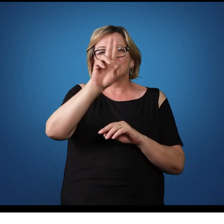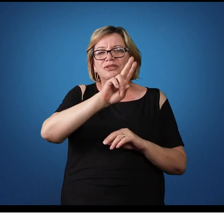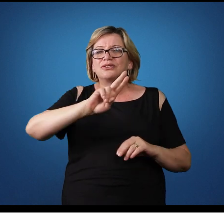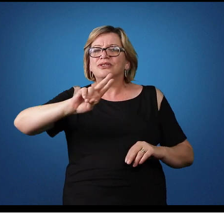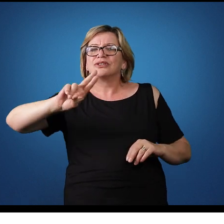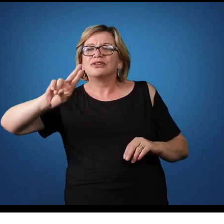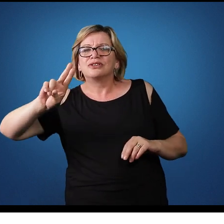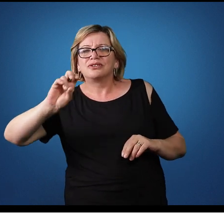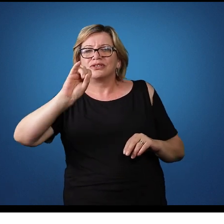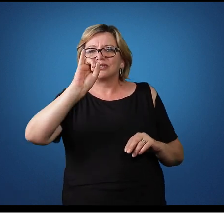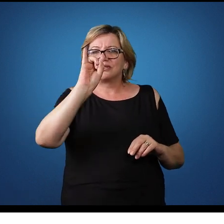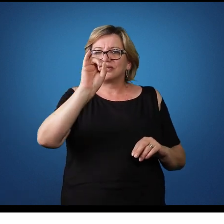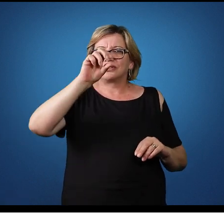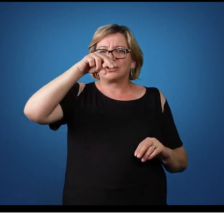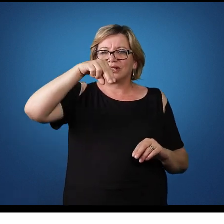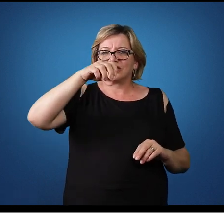chamadas